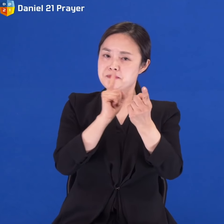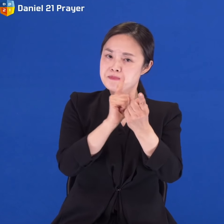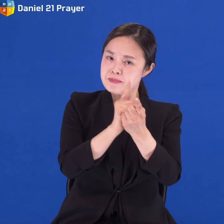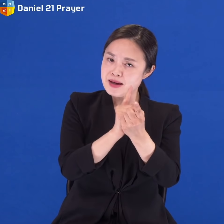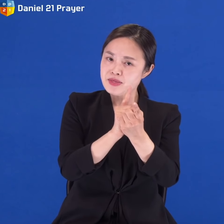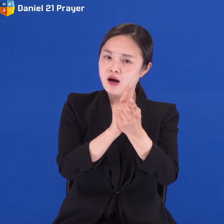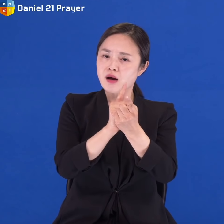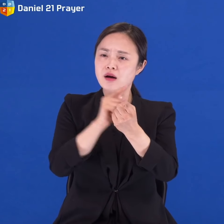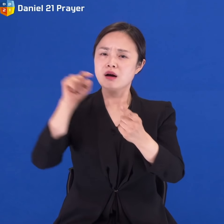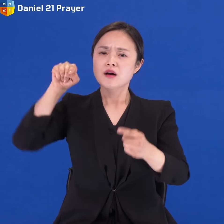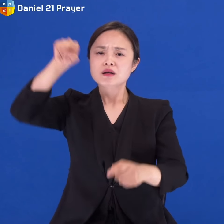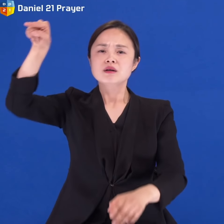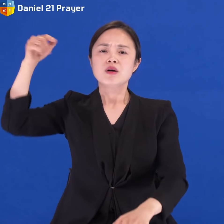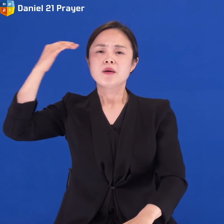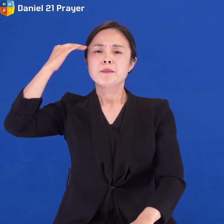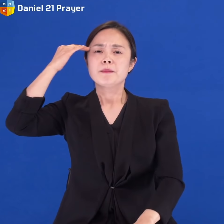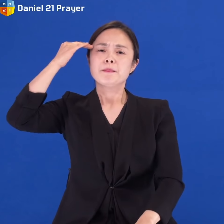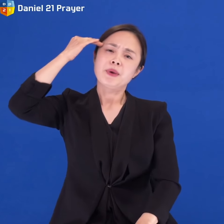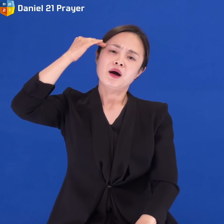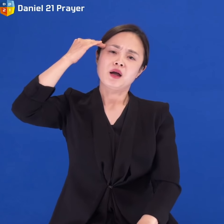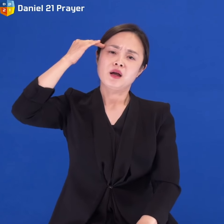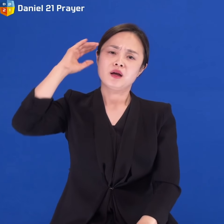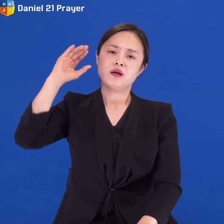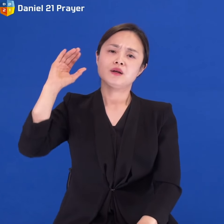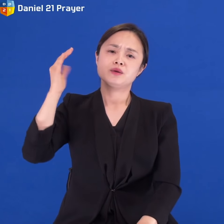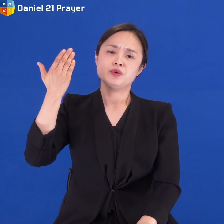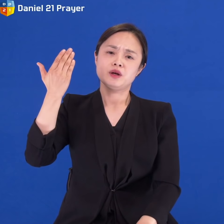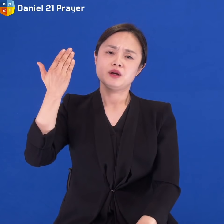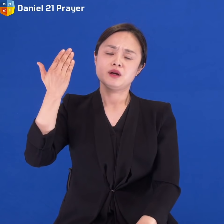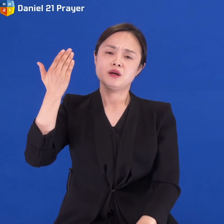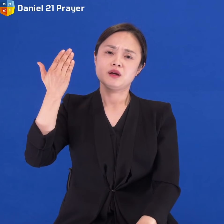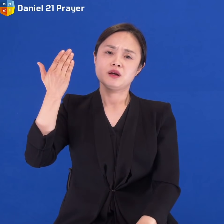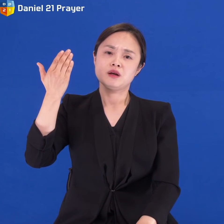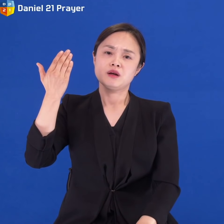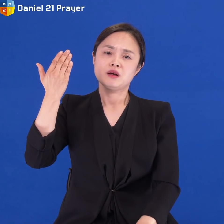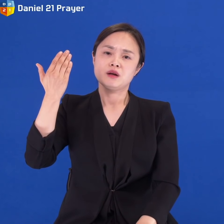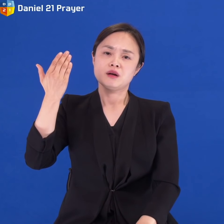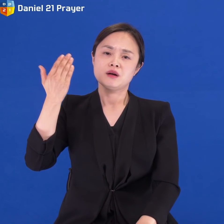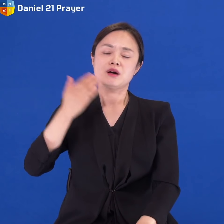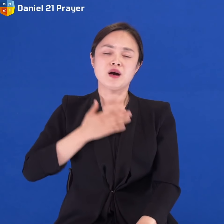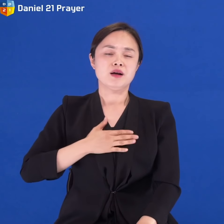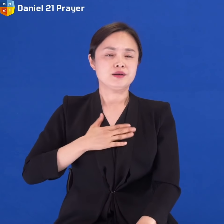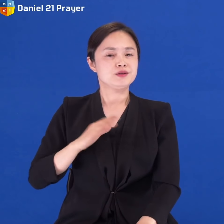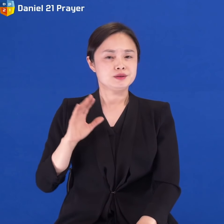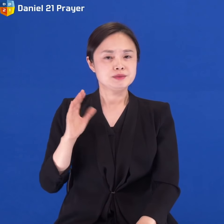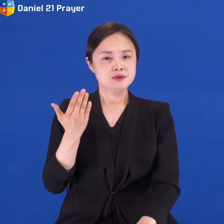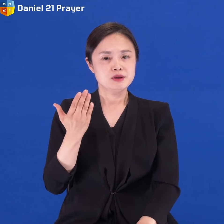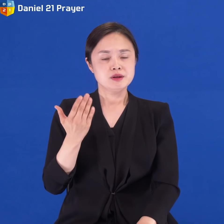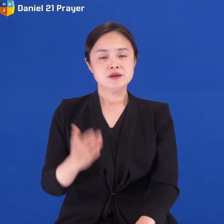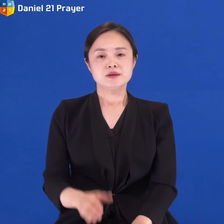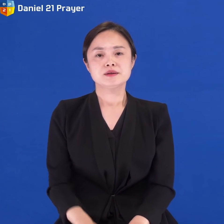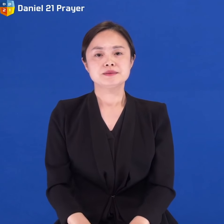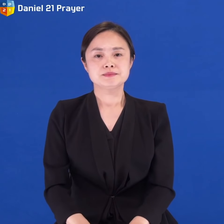장애라는 사실을 여실히, 절절히 느끼고 살아가고 있습니다.